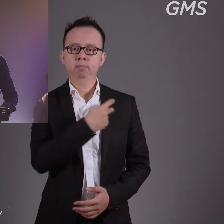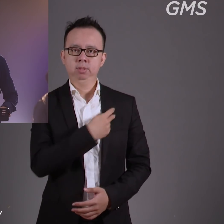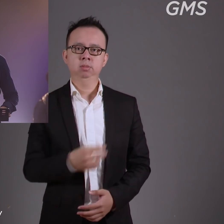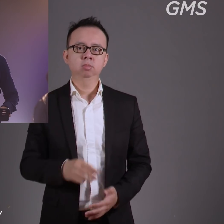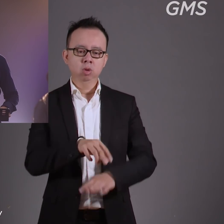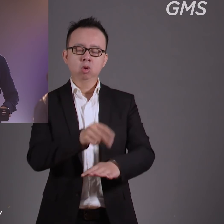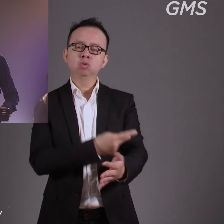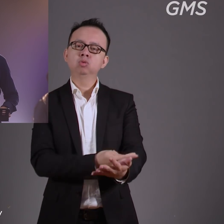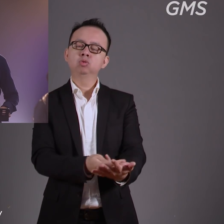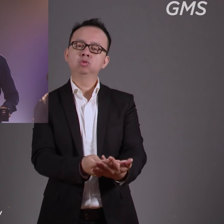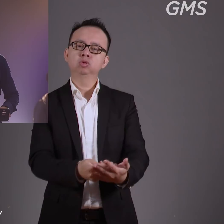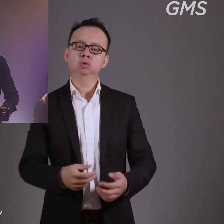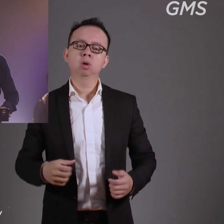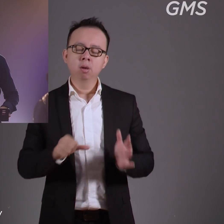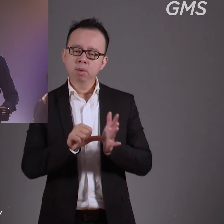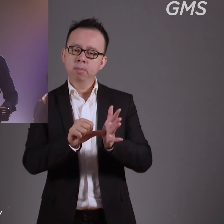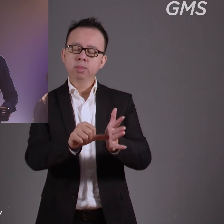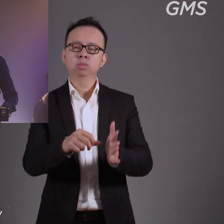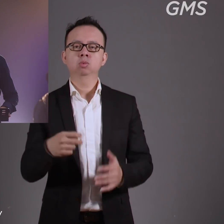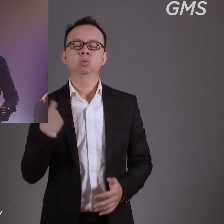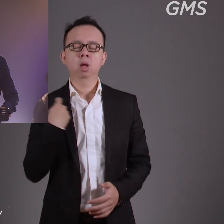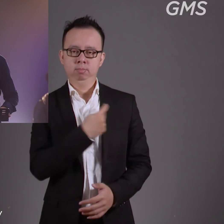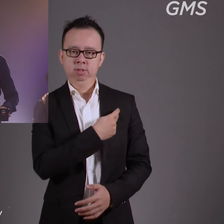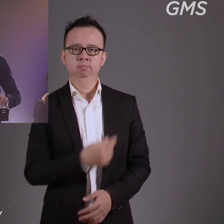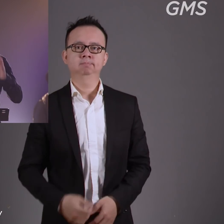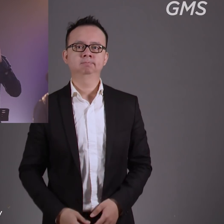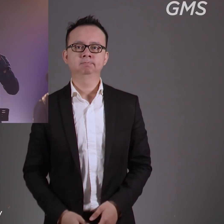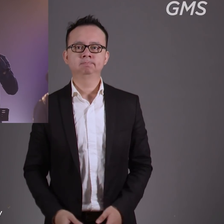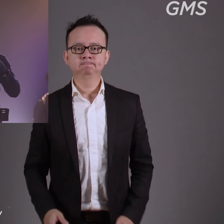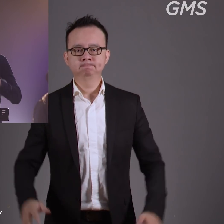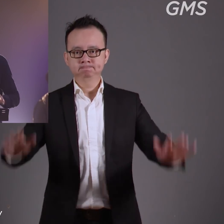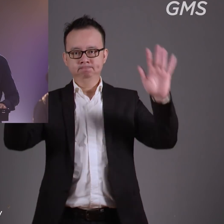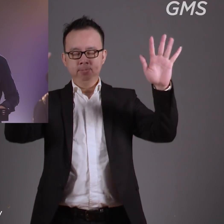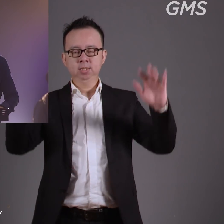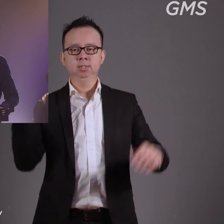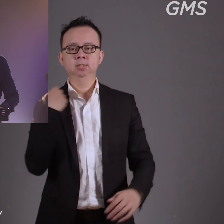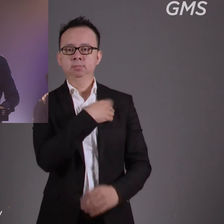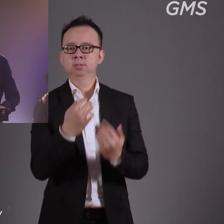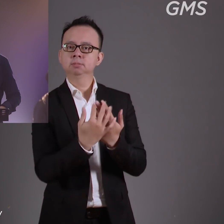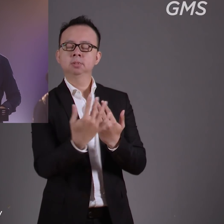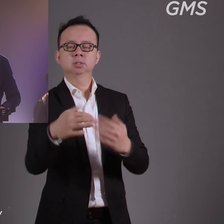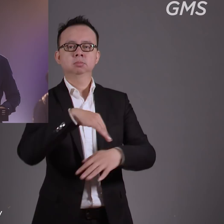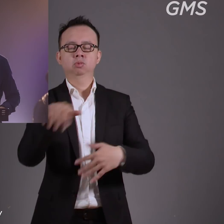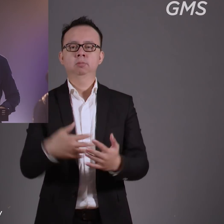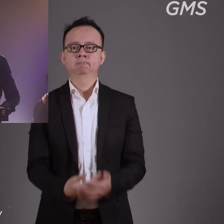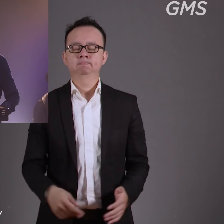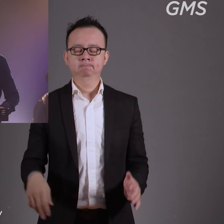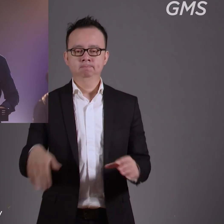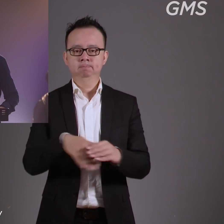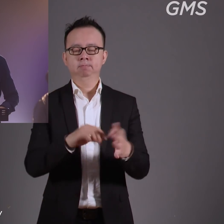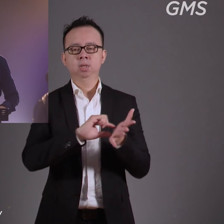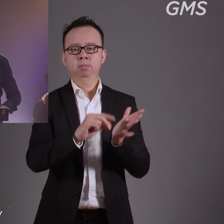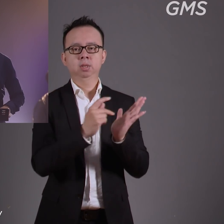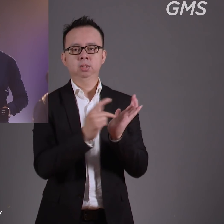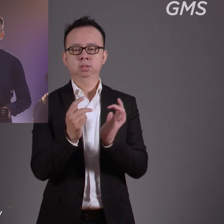membantu. Sembunyikan hamba di balik salib Yesus Kristus. Berkati umat Tuhan. Dalam nama Yesus Kristus kami